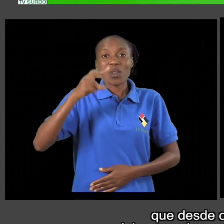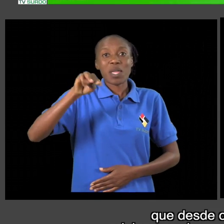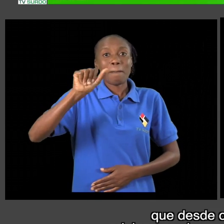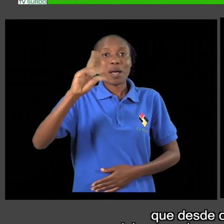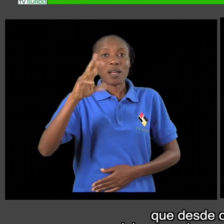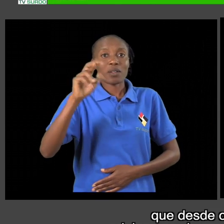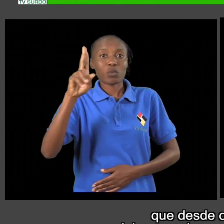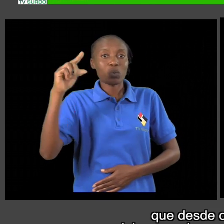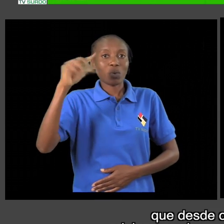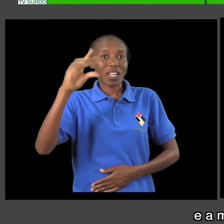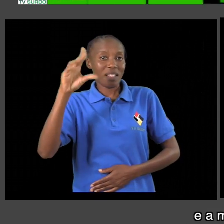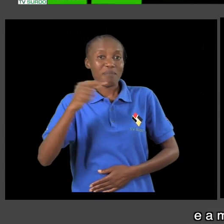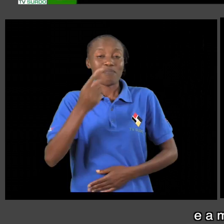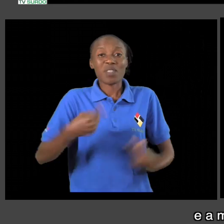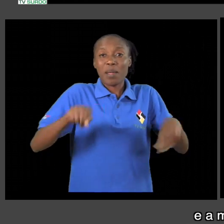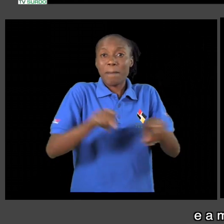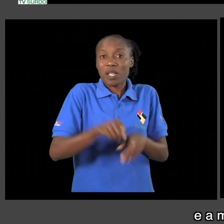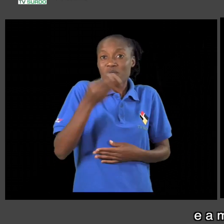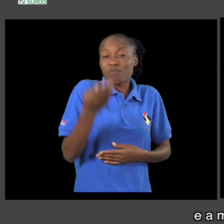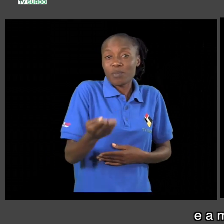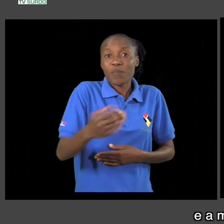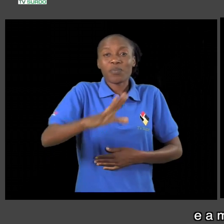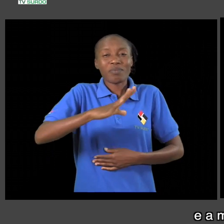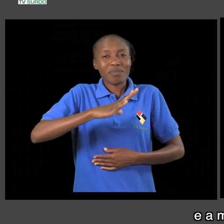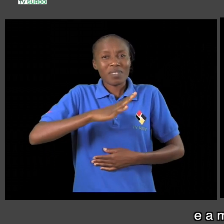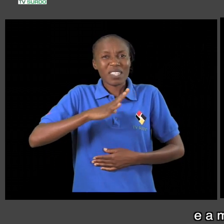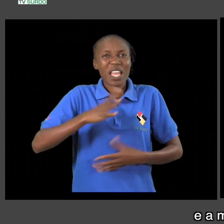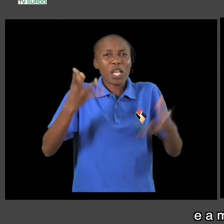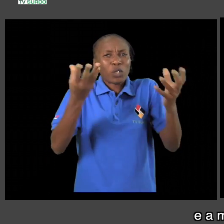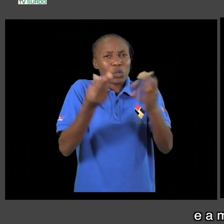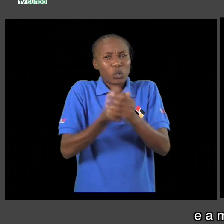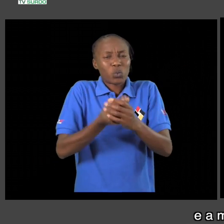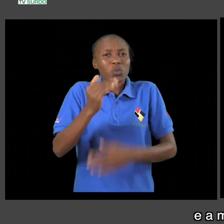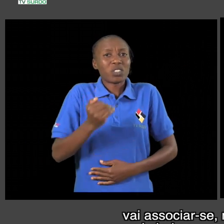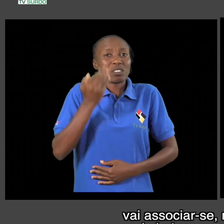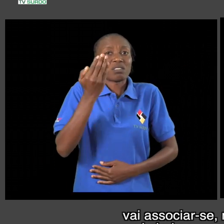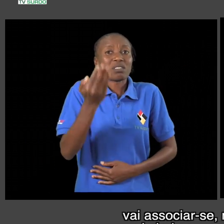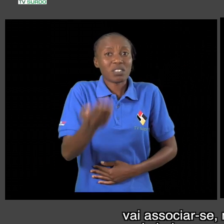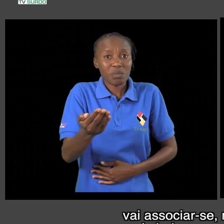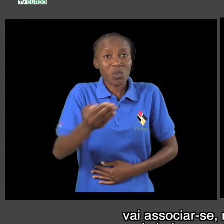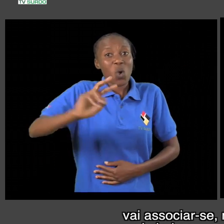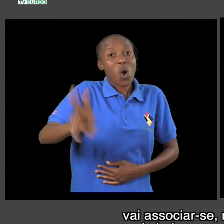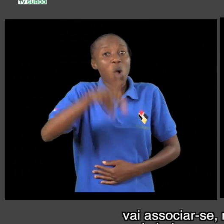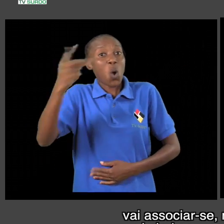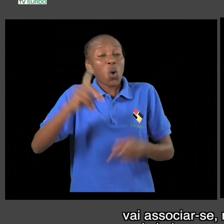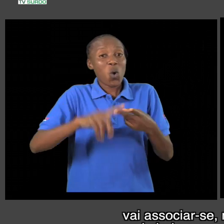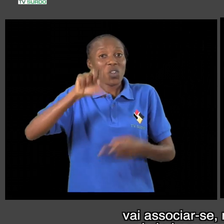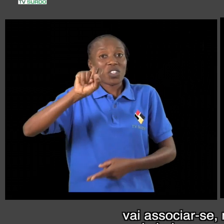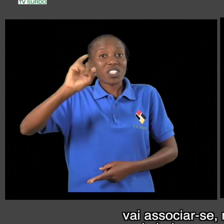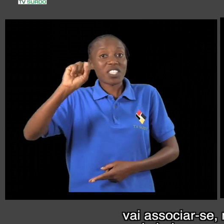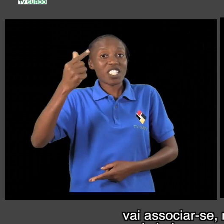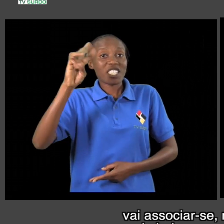partir do final do dia de ontem e a madrugada de hoje. Mas esse mesmo sistema, ele vai associar-se